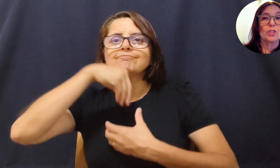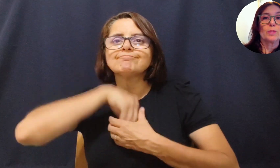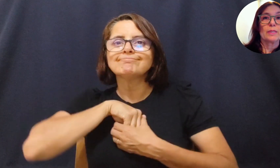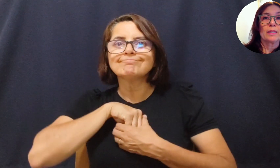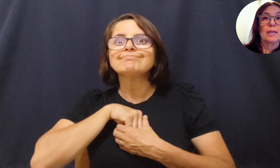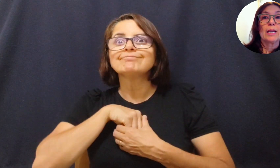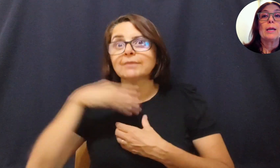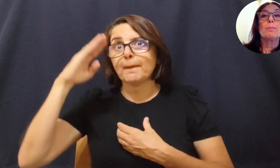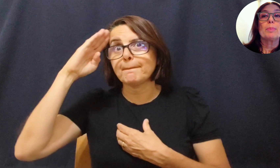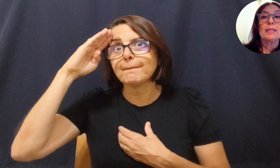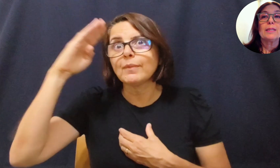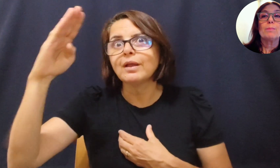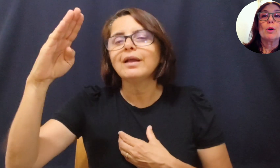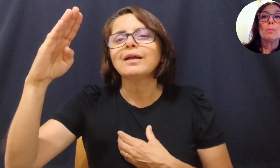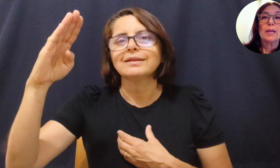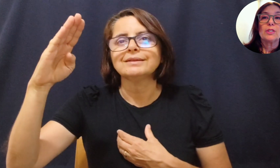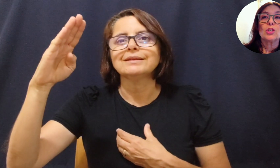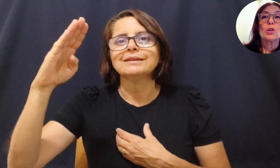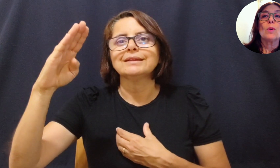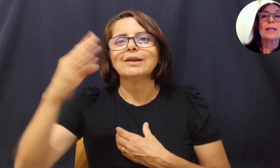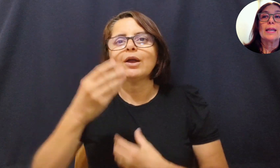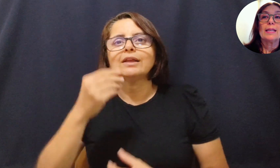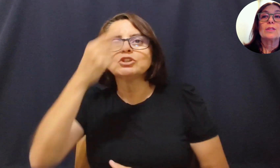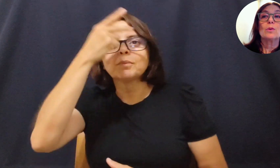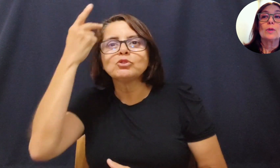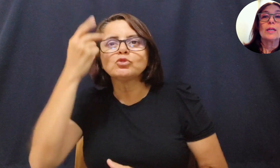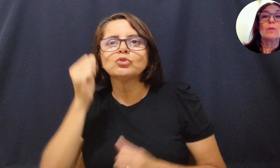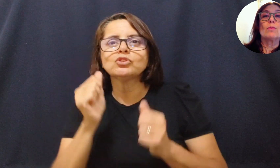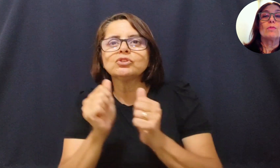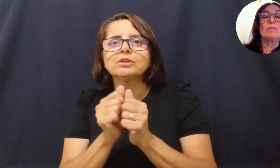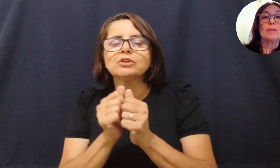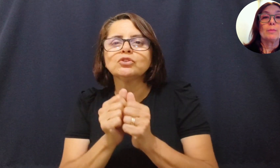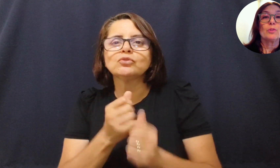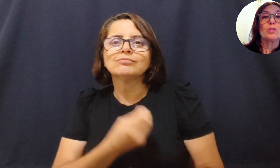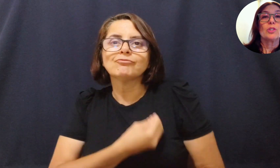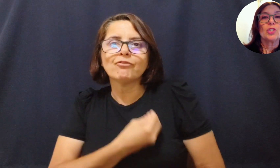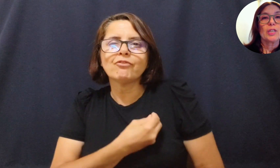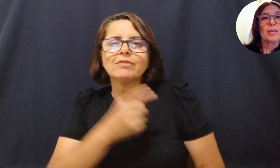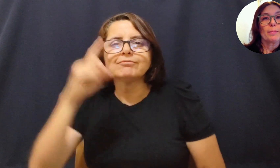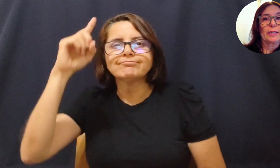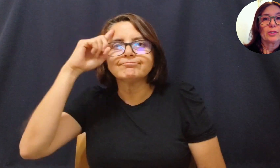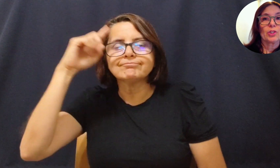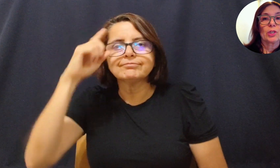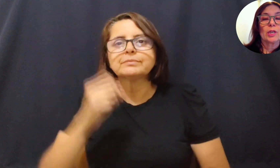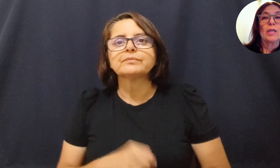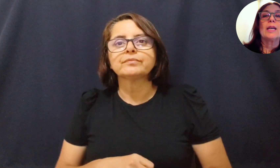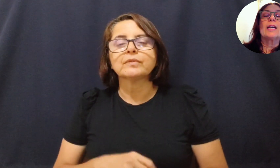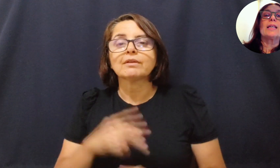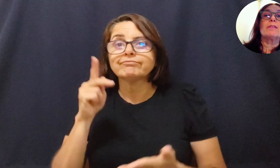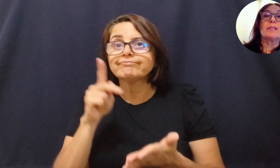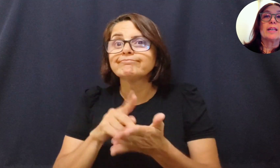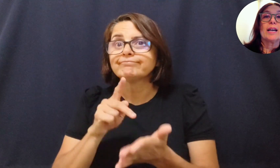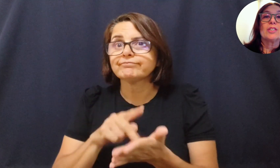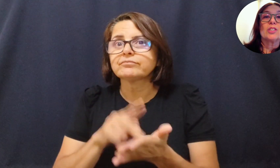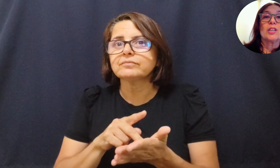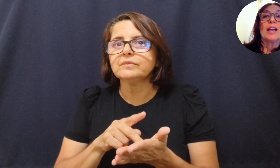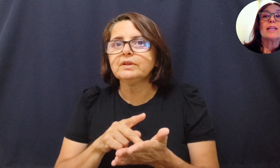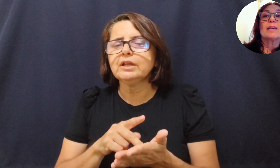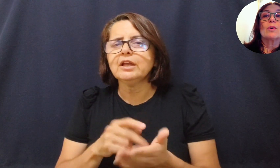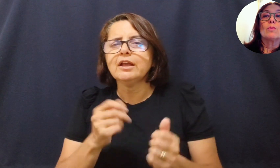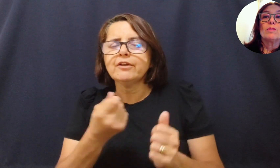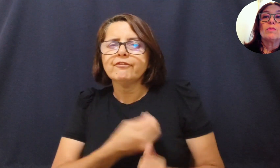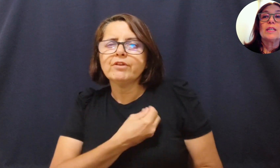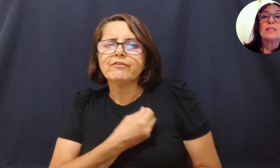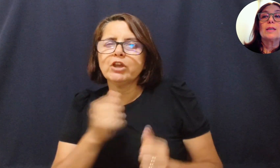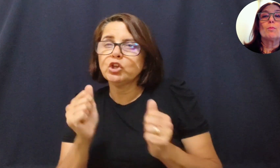conquistas íntimas, principalmente com aqueles com quem convivemos diariamente. Na verdade,